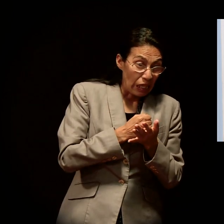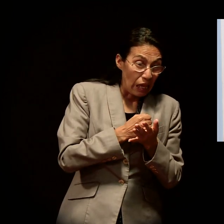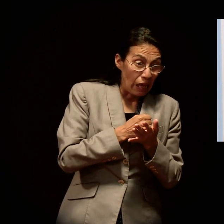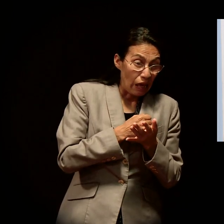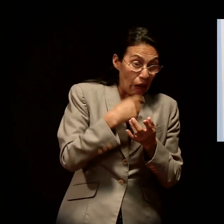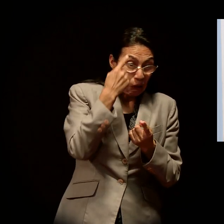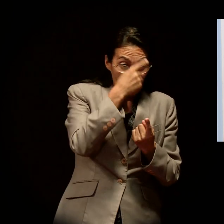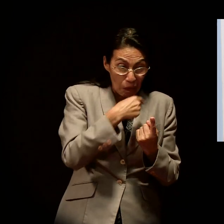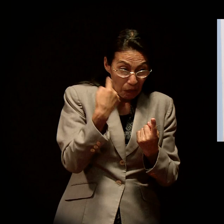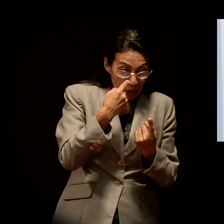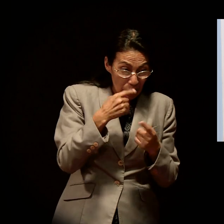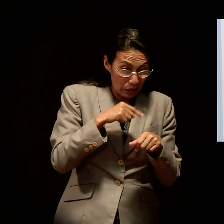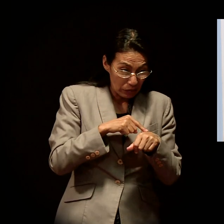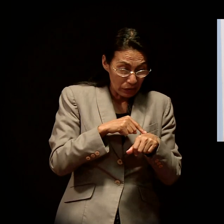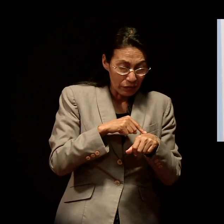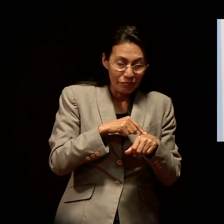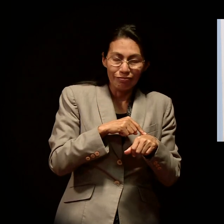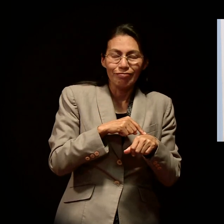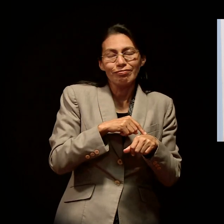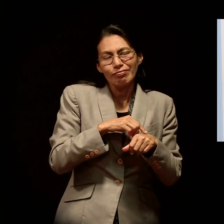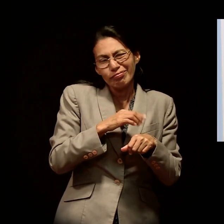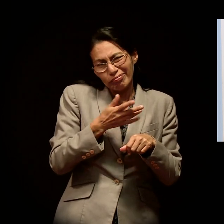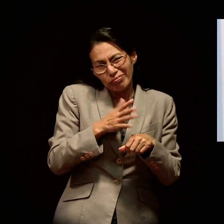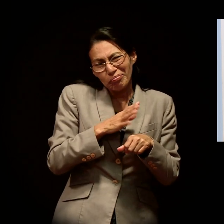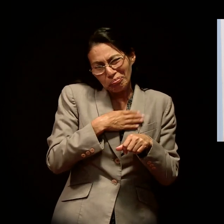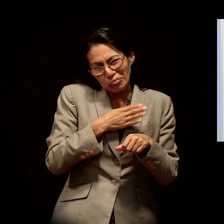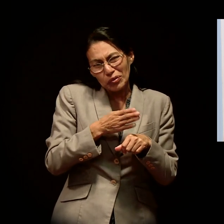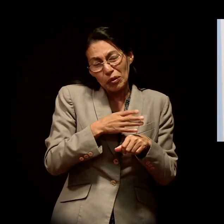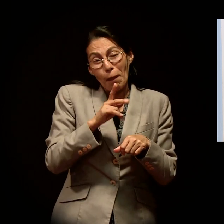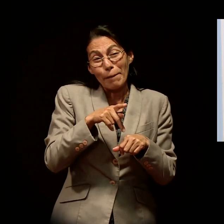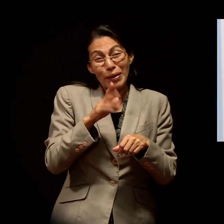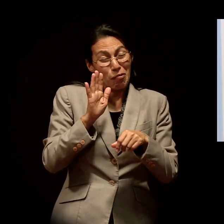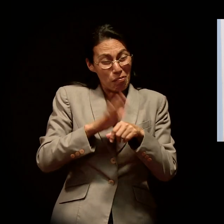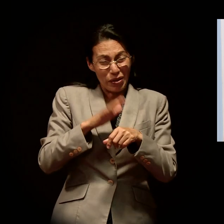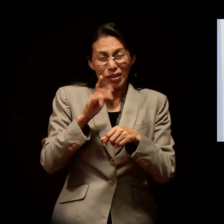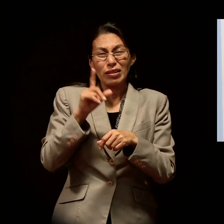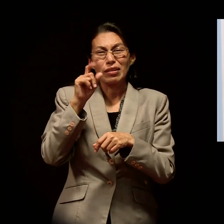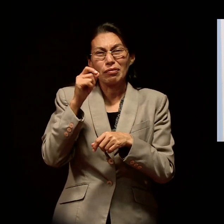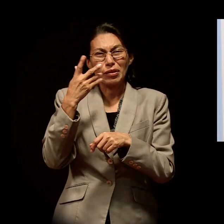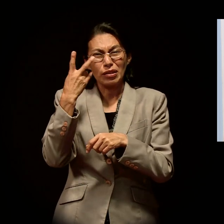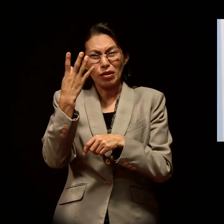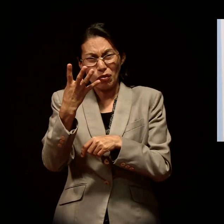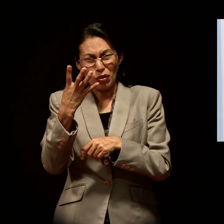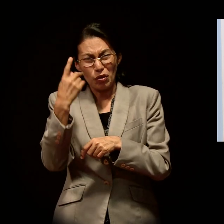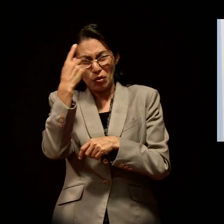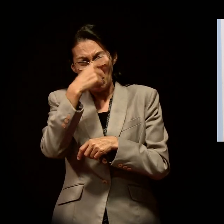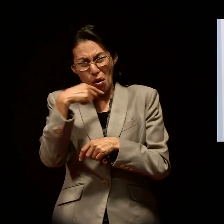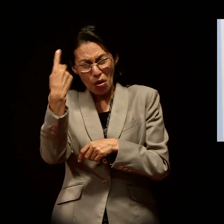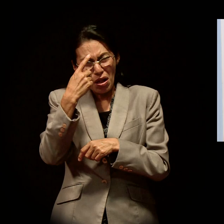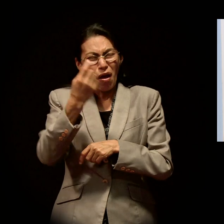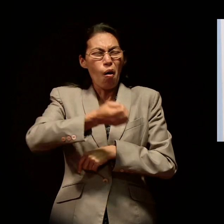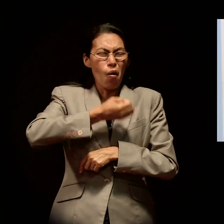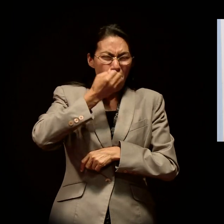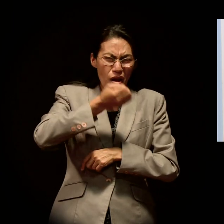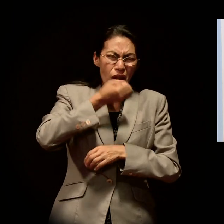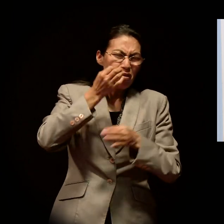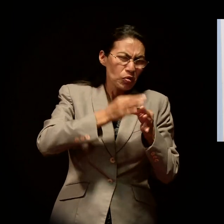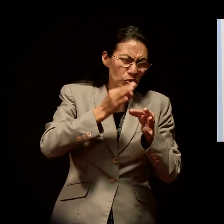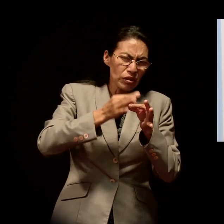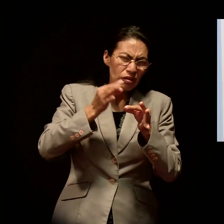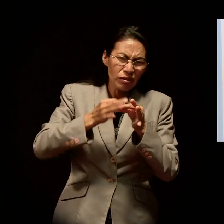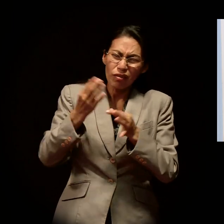creo que eso es excelente y debemos tenerlo pero es mucho más son las 24 horas de